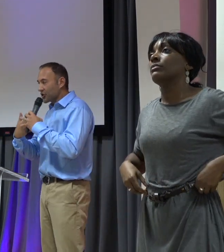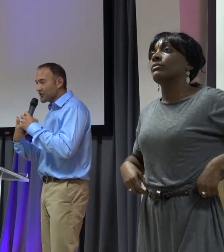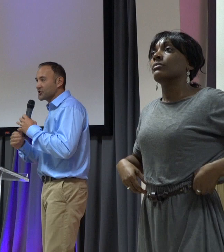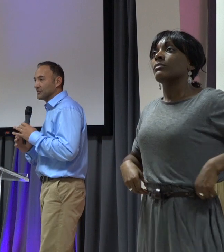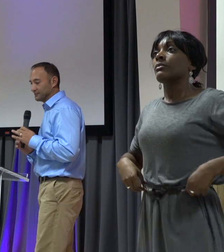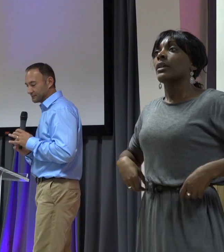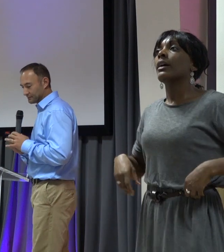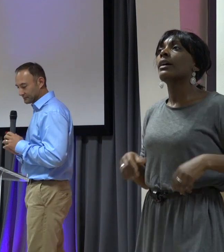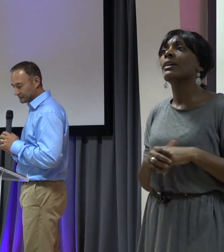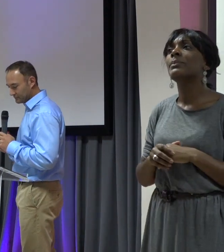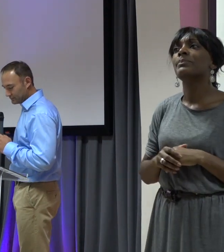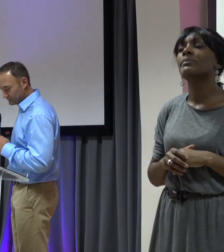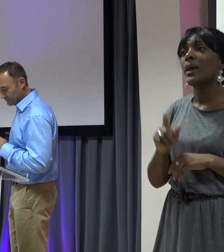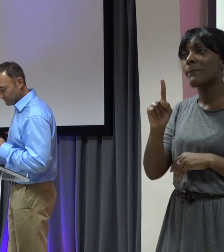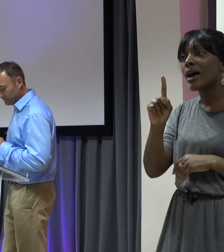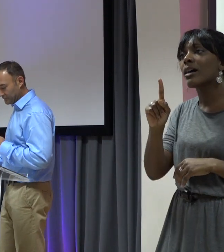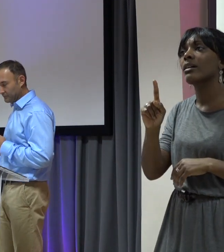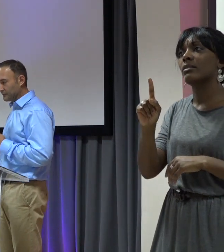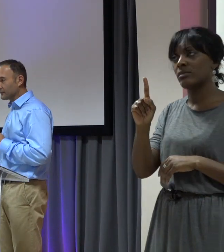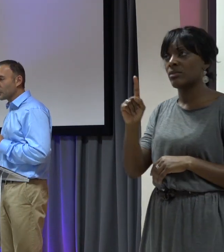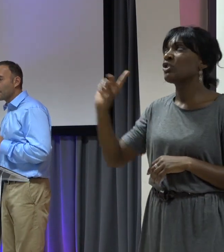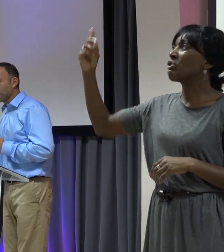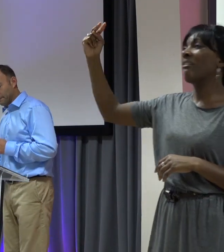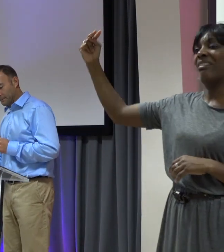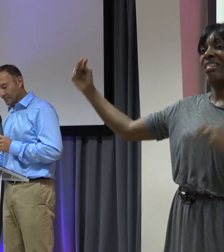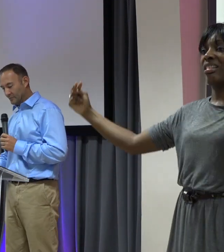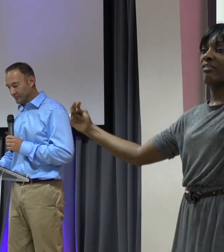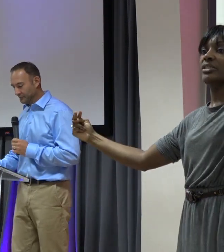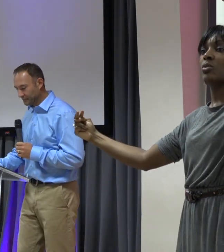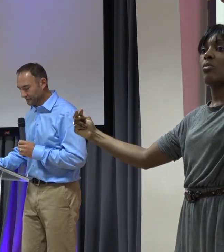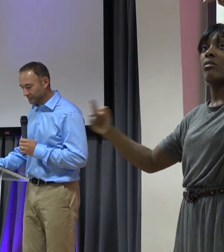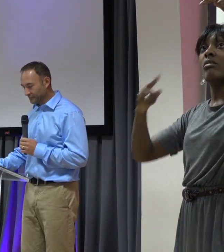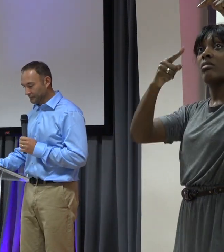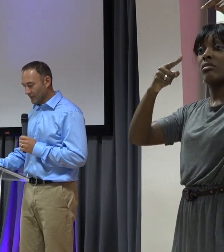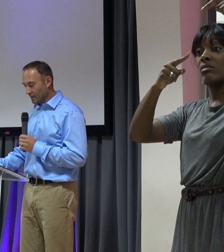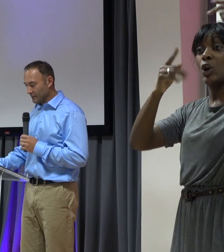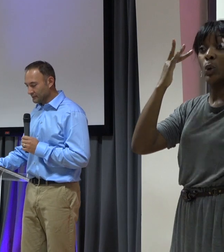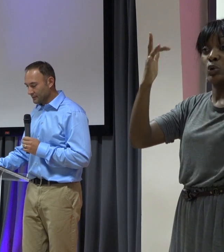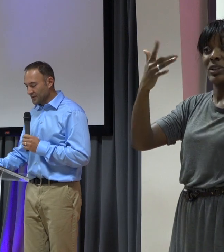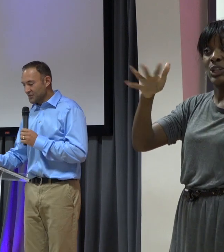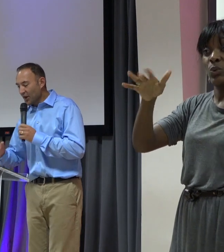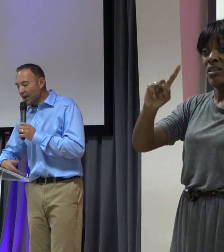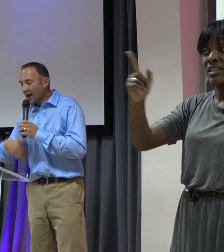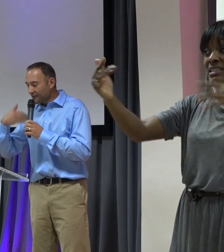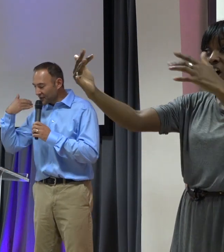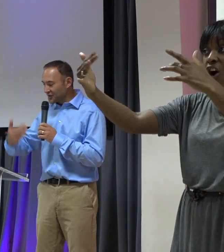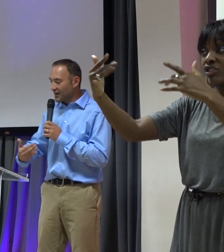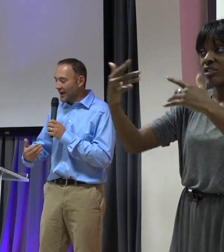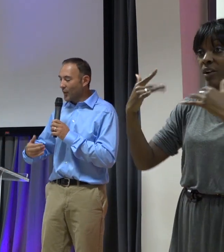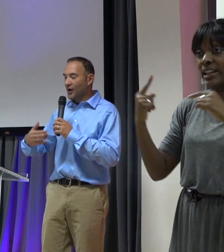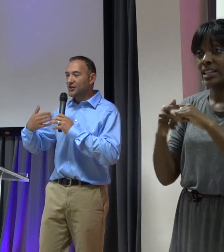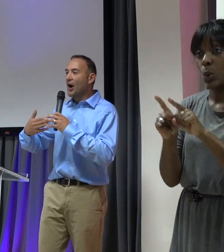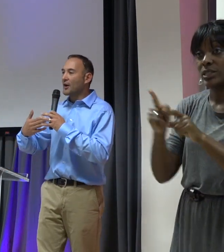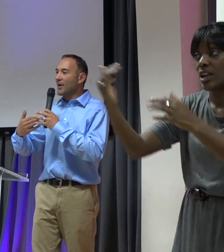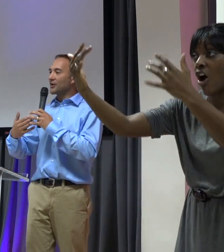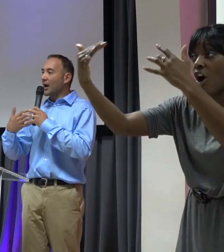and into the church. Mais je crois aussi que cette vision basse de Dieu est en train de rentrer dans l'Église et dans nos vies. Sunday after Sunday,